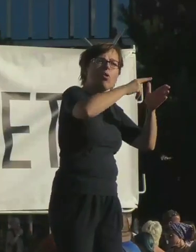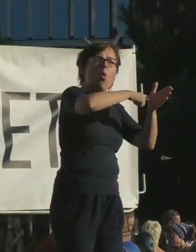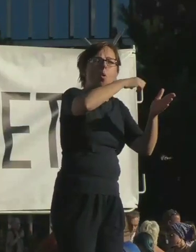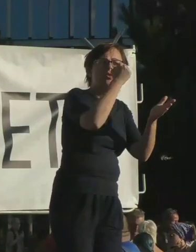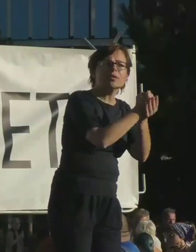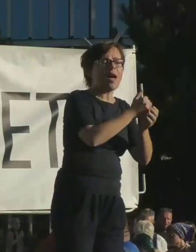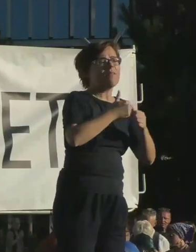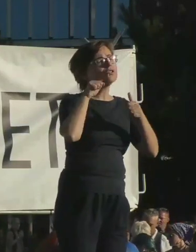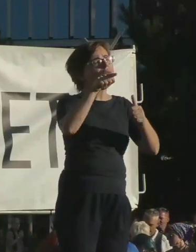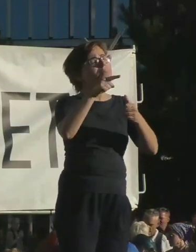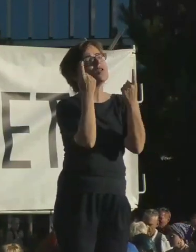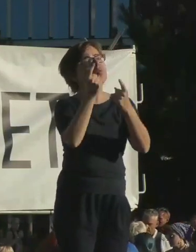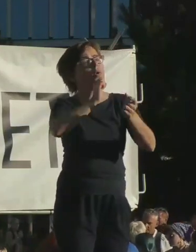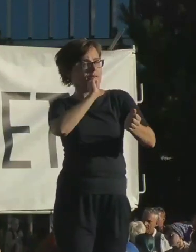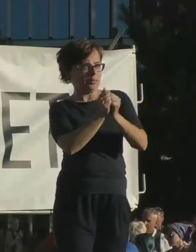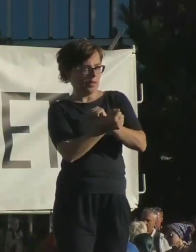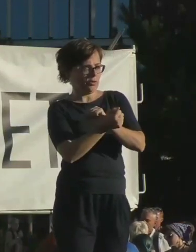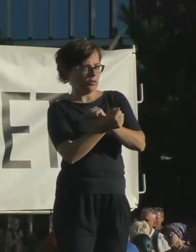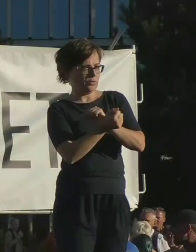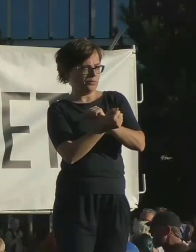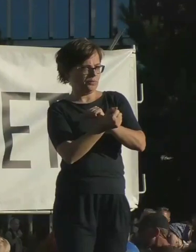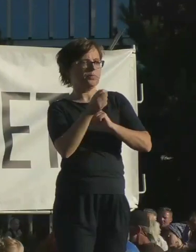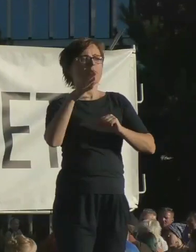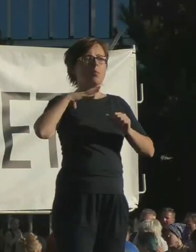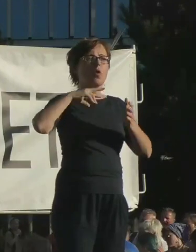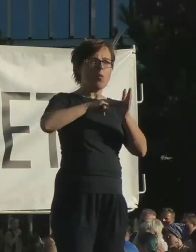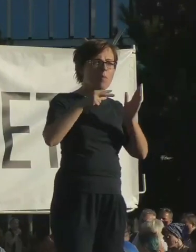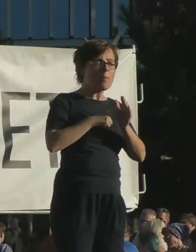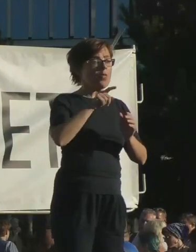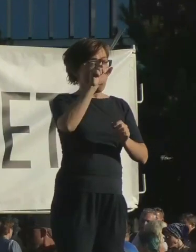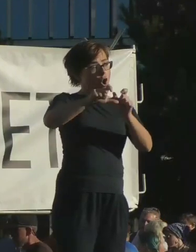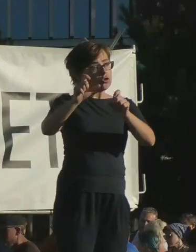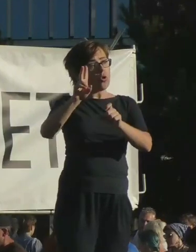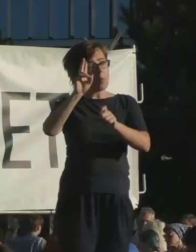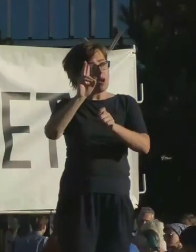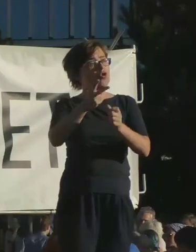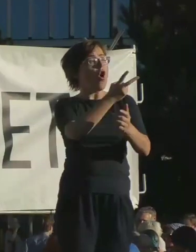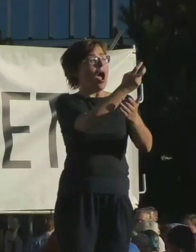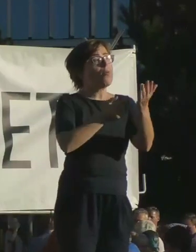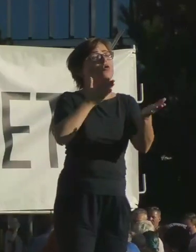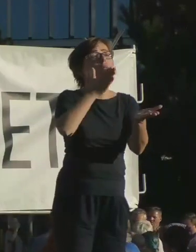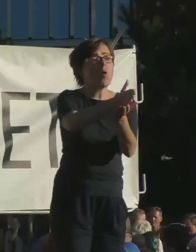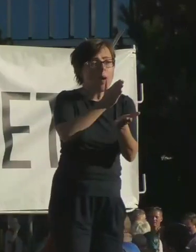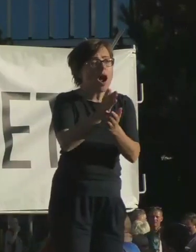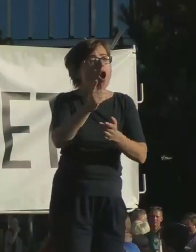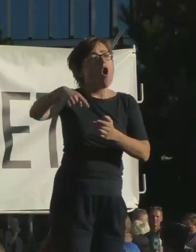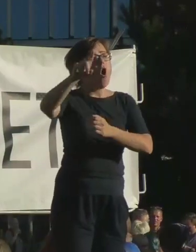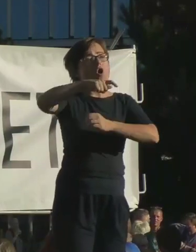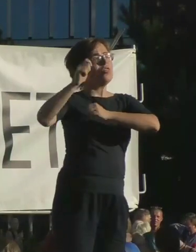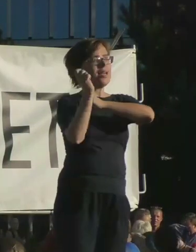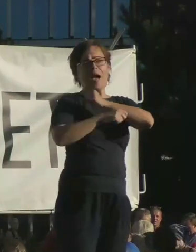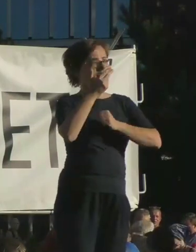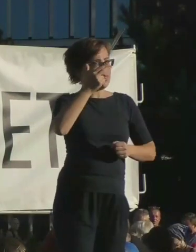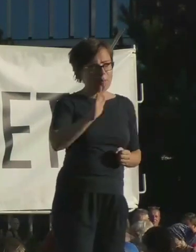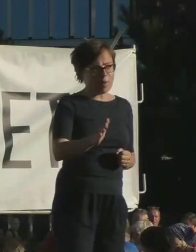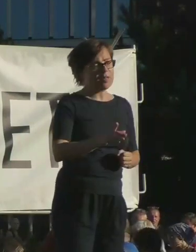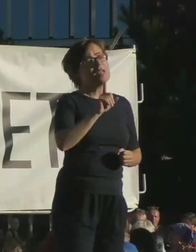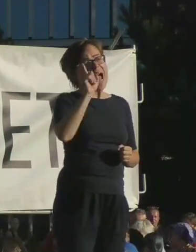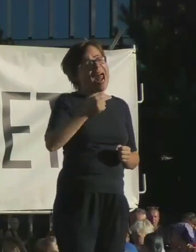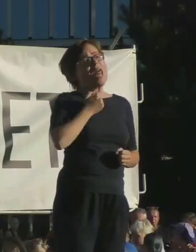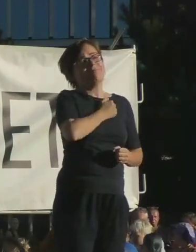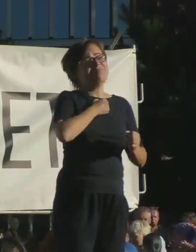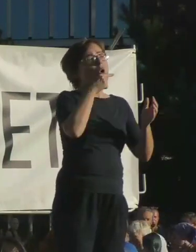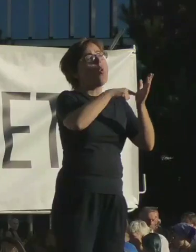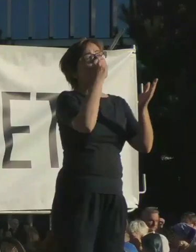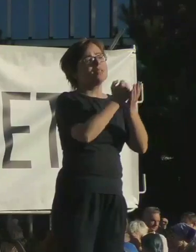sytuację zmienić, która miała powodować, że osoby, które pomagają w aborcjach, nie będą karane. Niestety